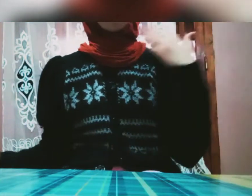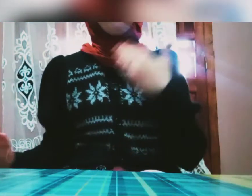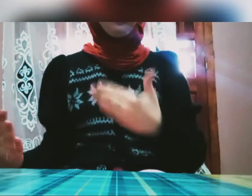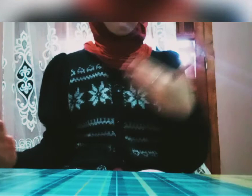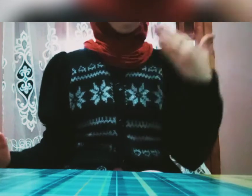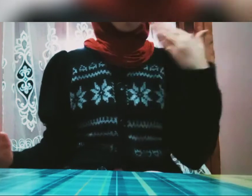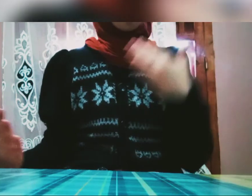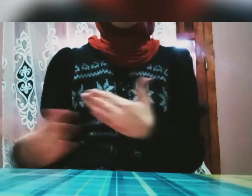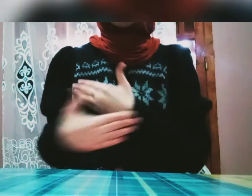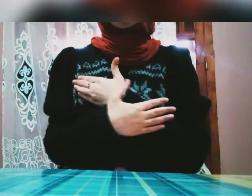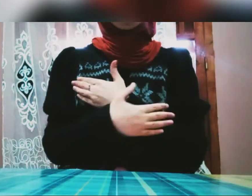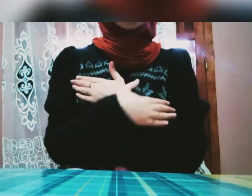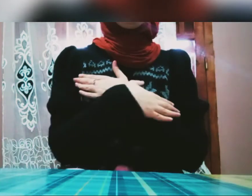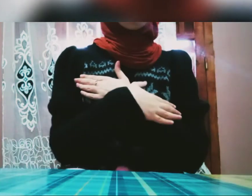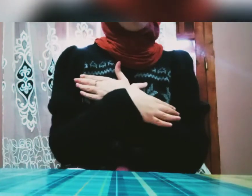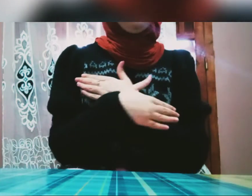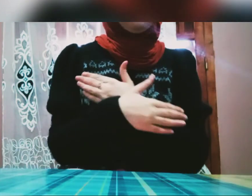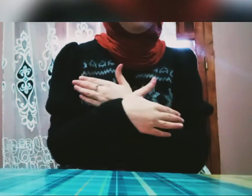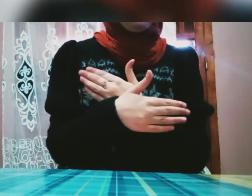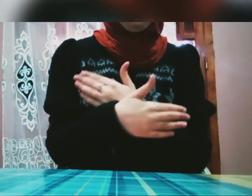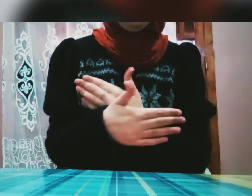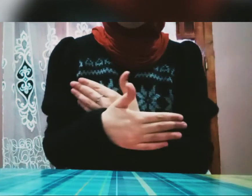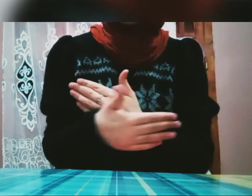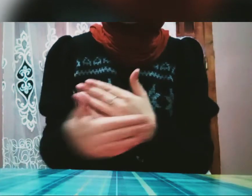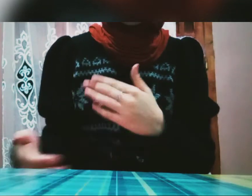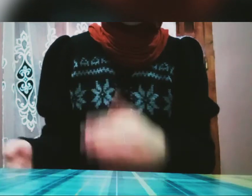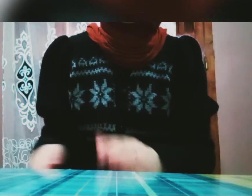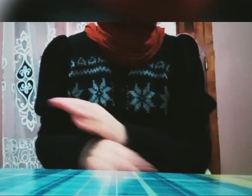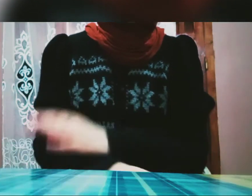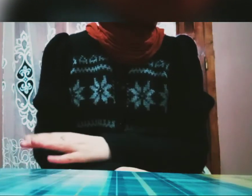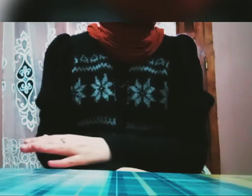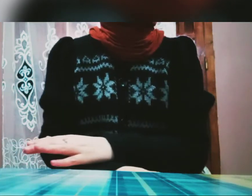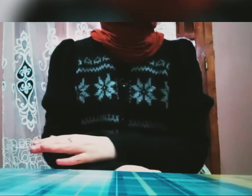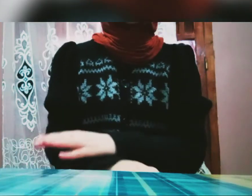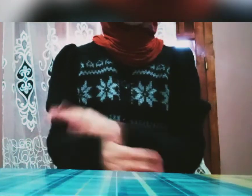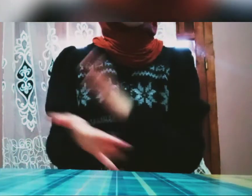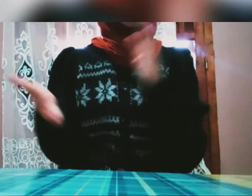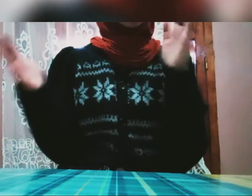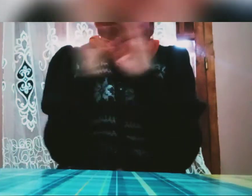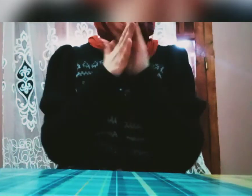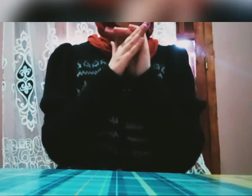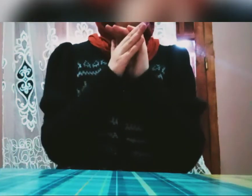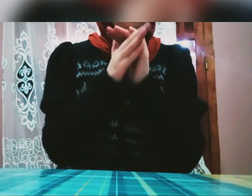ويفشلوا يخفقوا خلاص يستسلموا خلاص الامر الواقع وخلاص يتراجعوا نهائيا وممكن يتوقفوا عن العمل.